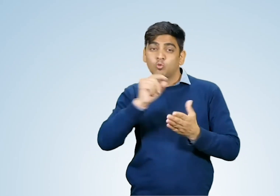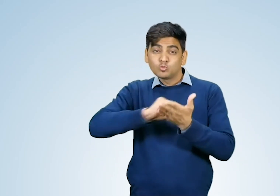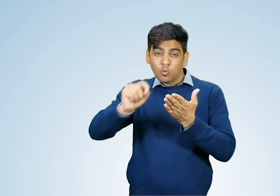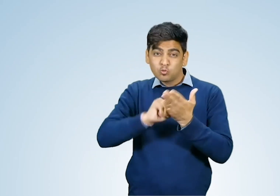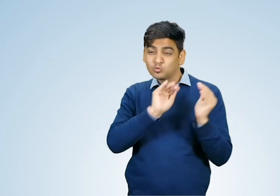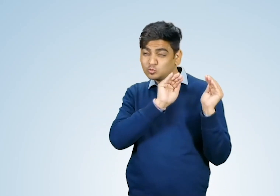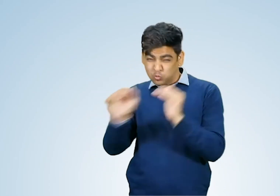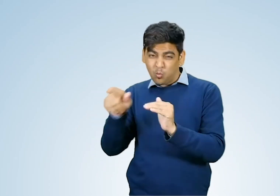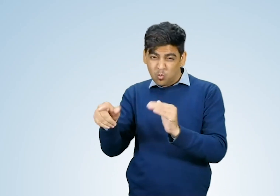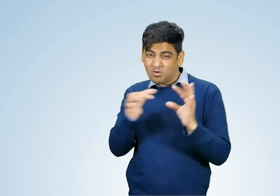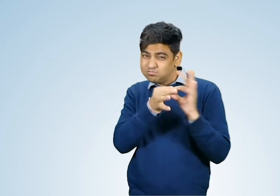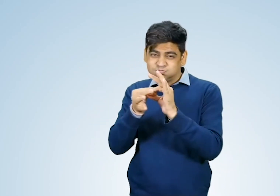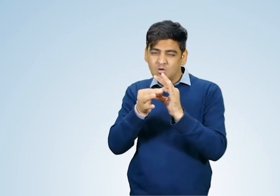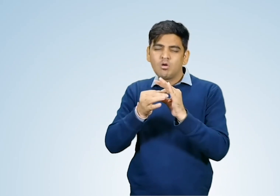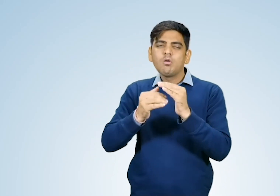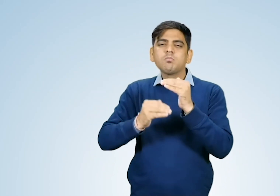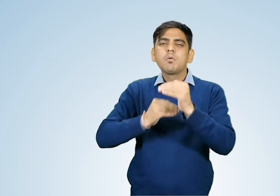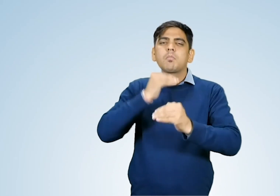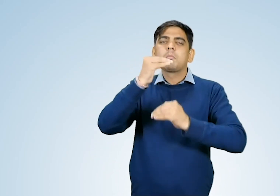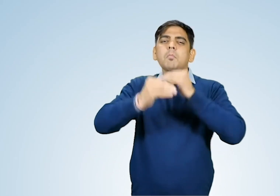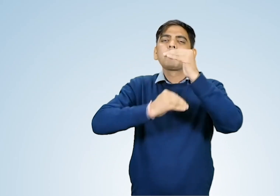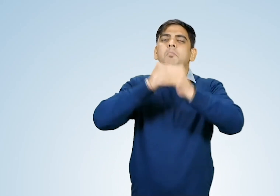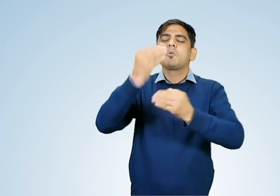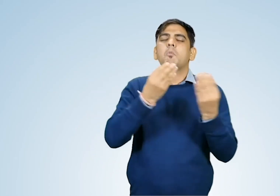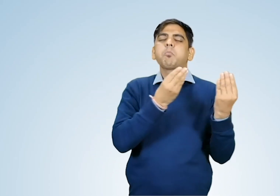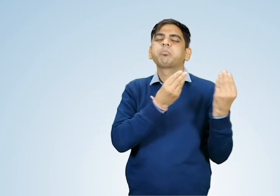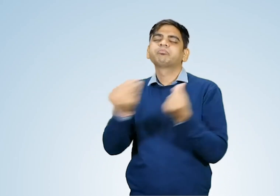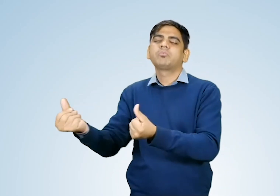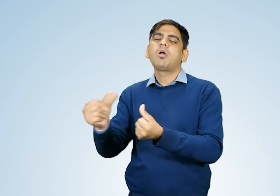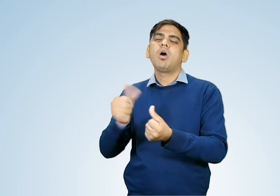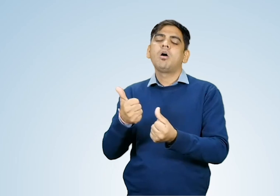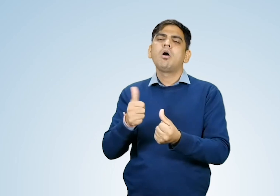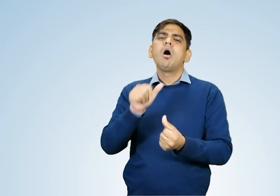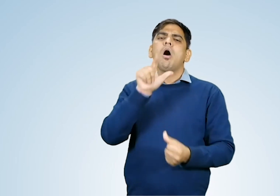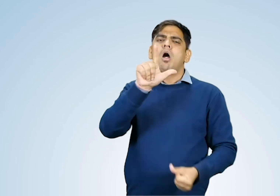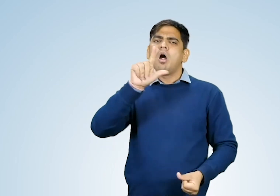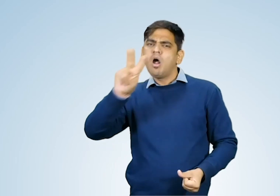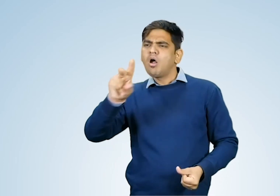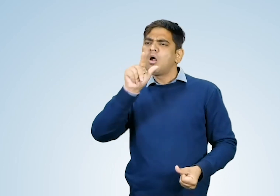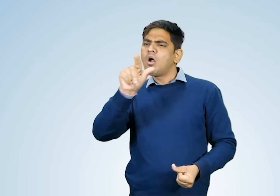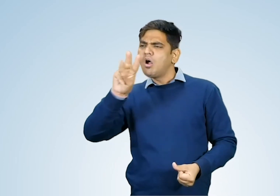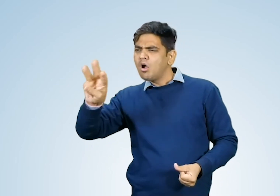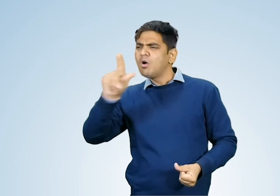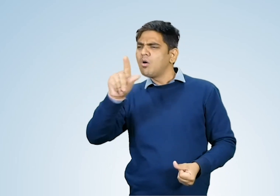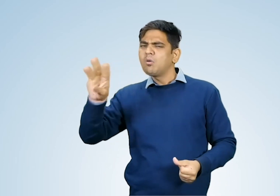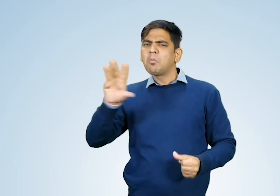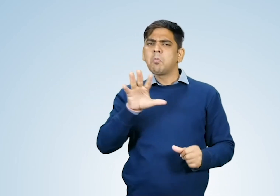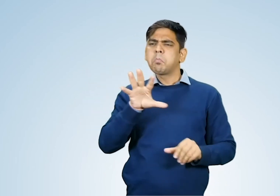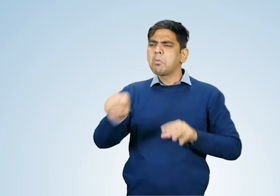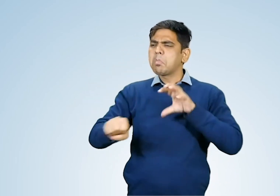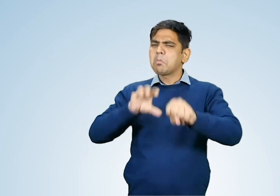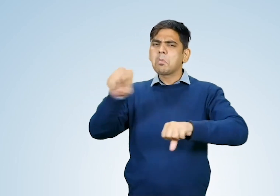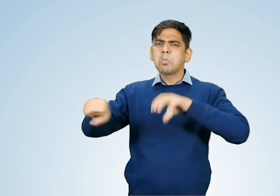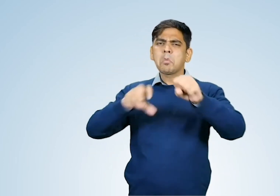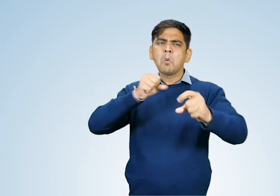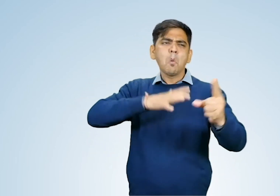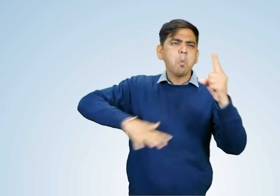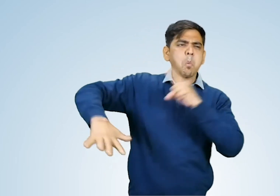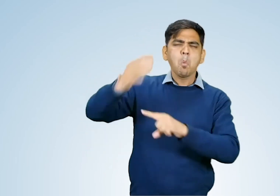भाषा सीखने में आसानी होगी। प्रथम भाषा के आधार पर कई भाषाएं सीख सकते हैं।